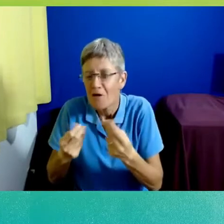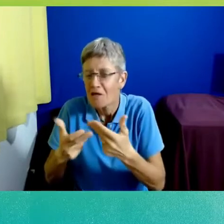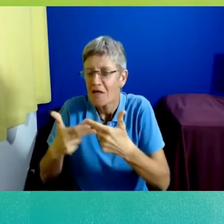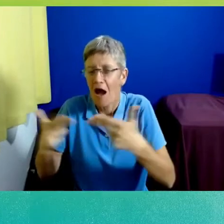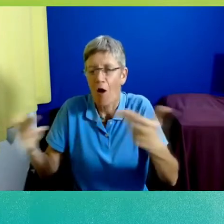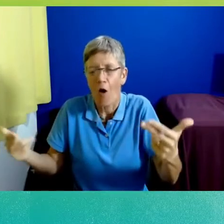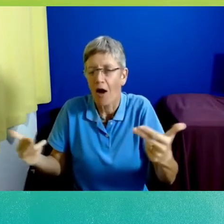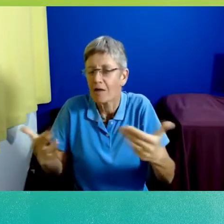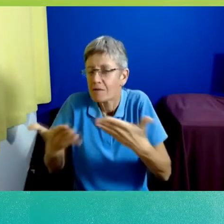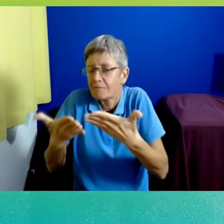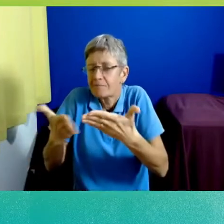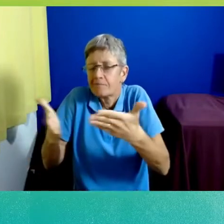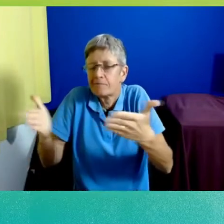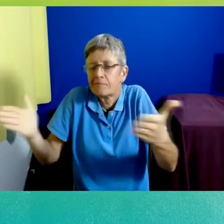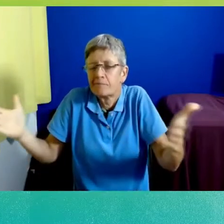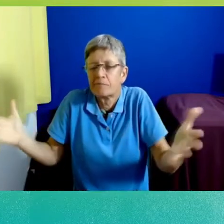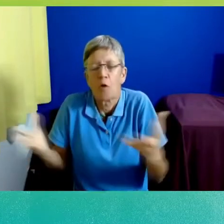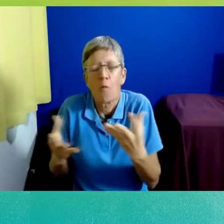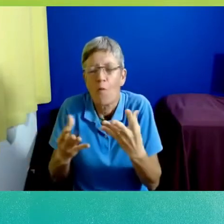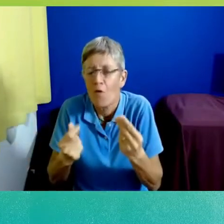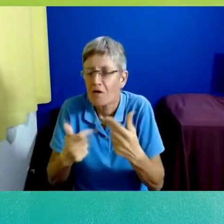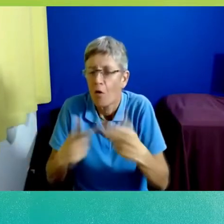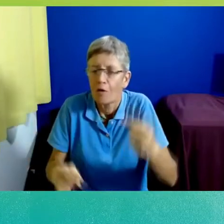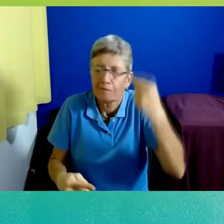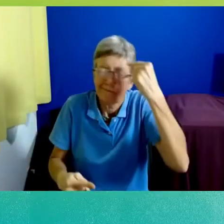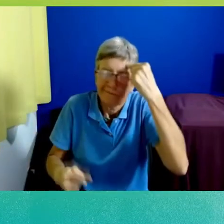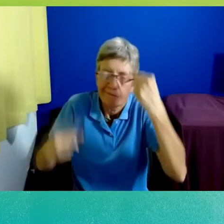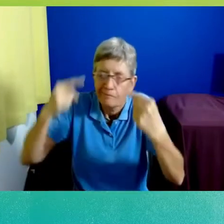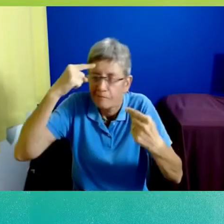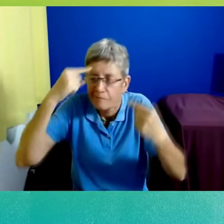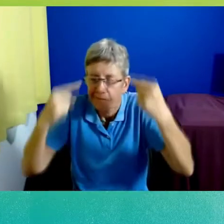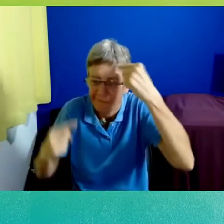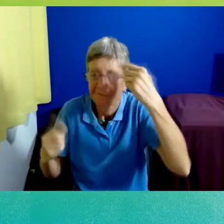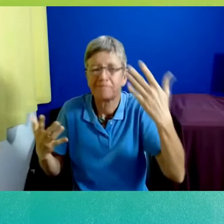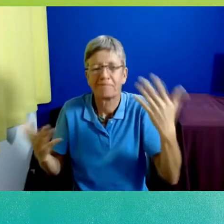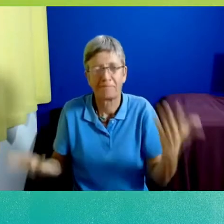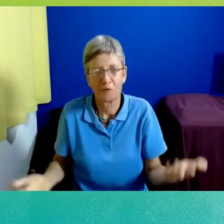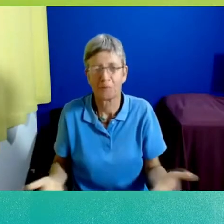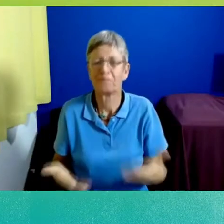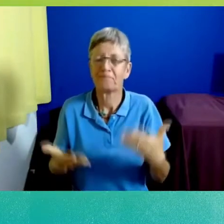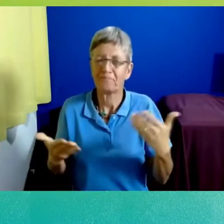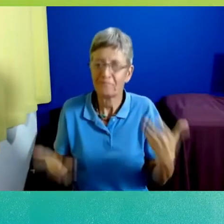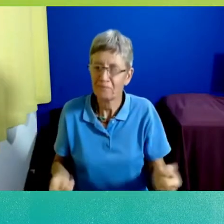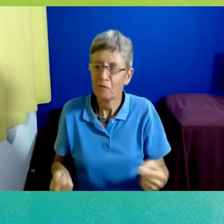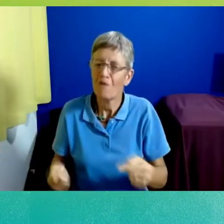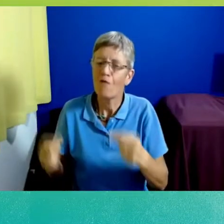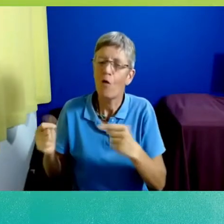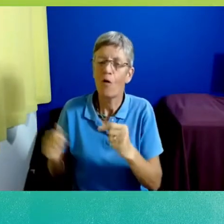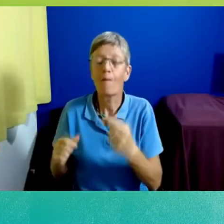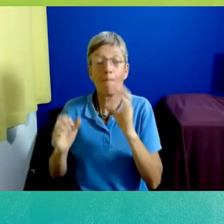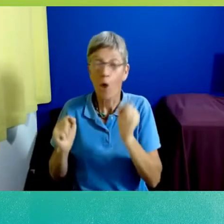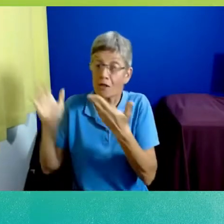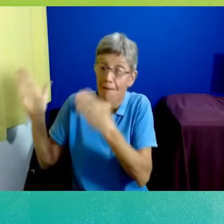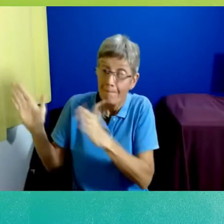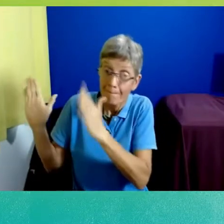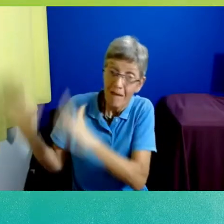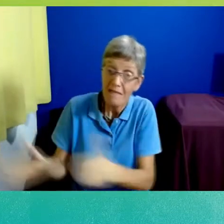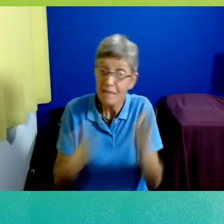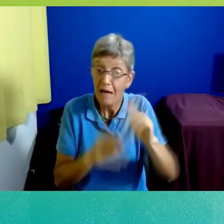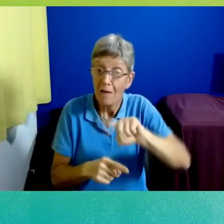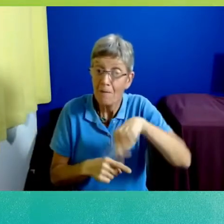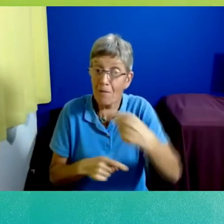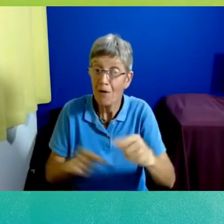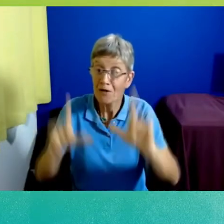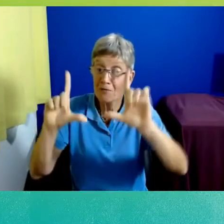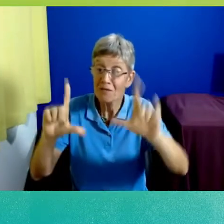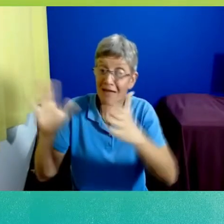literatura surda na Libras. Existe muita coisa, o campo, ele é bem maior e é por isso que nós precisamos